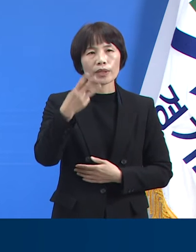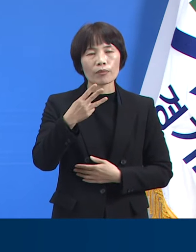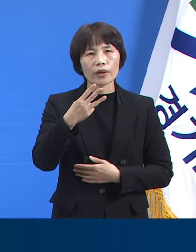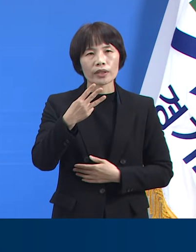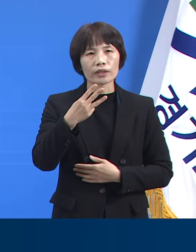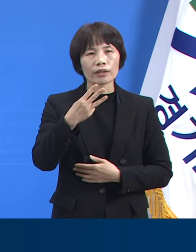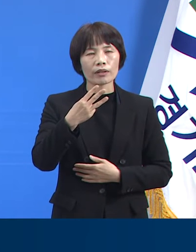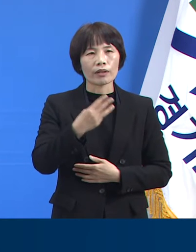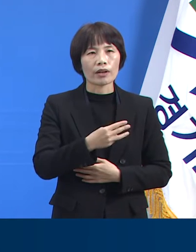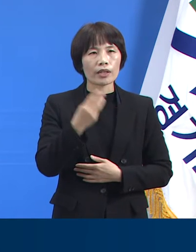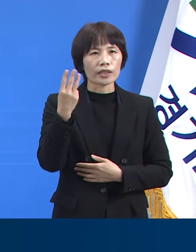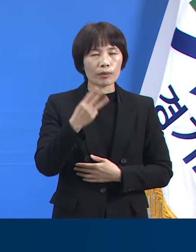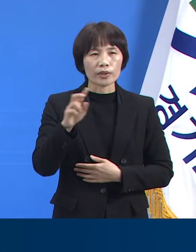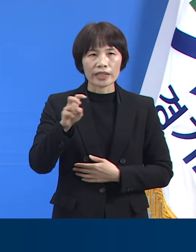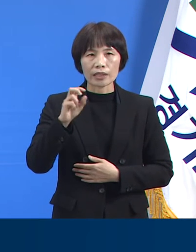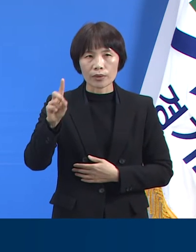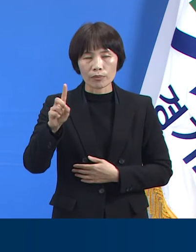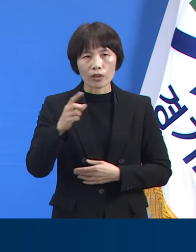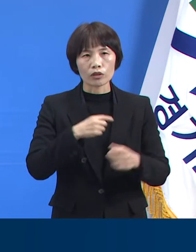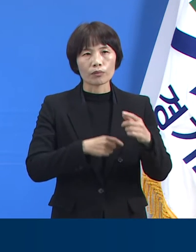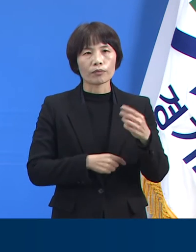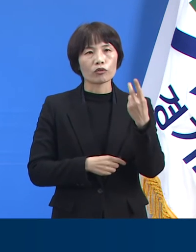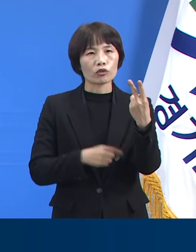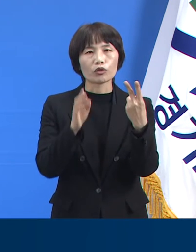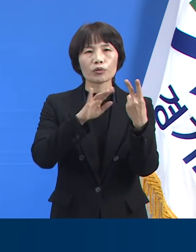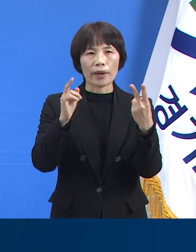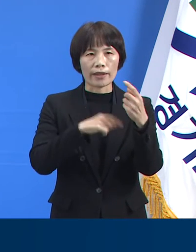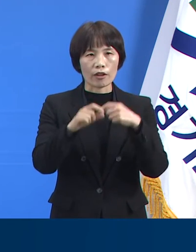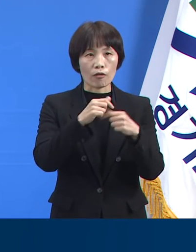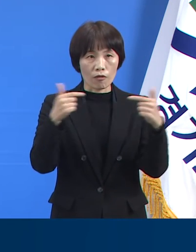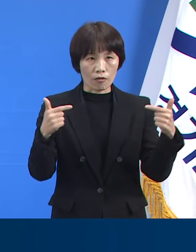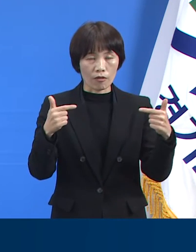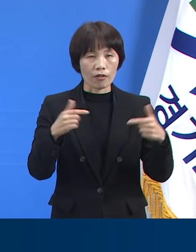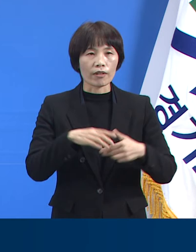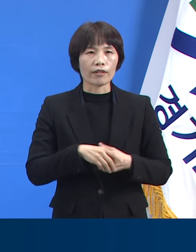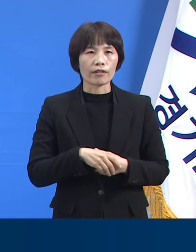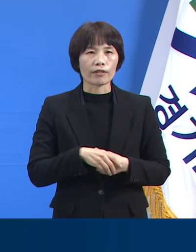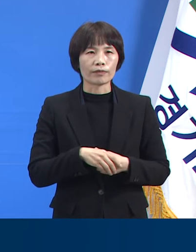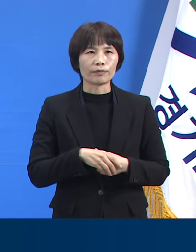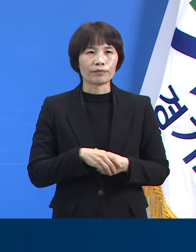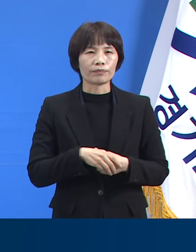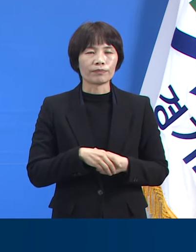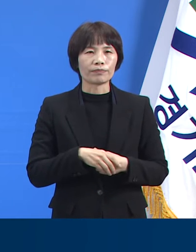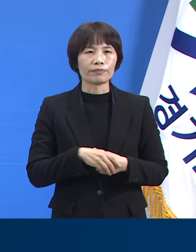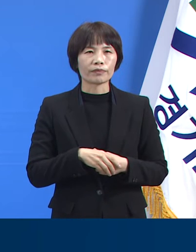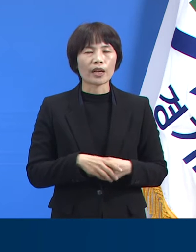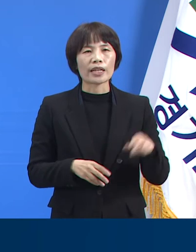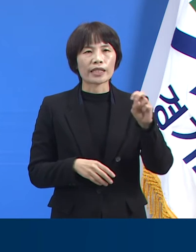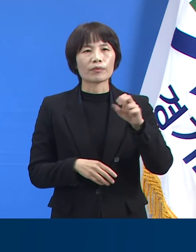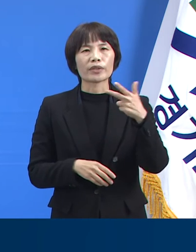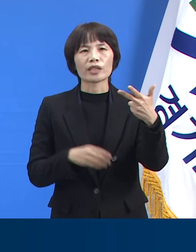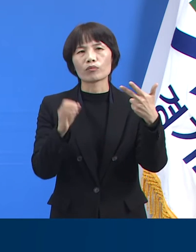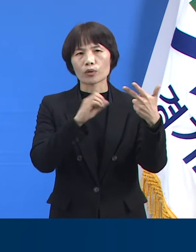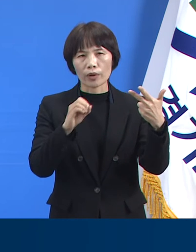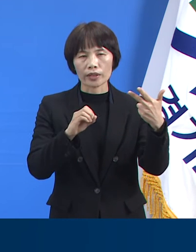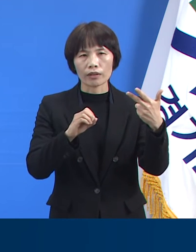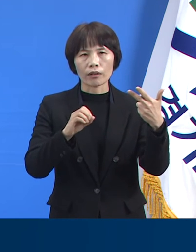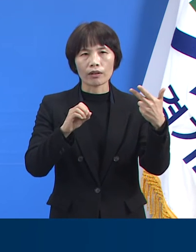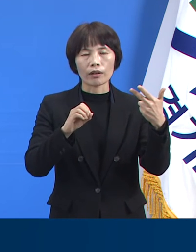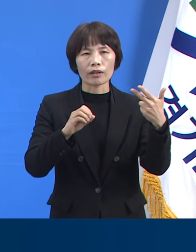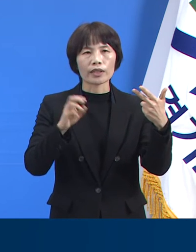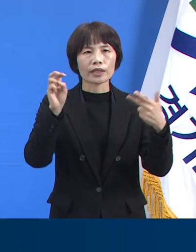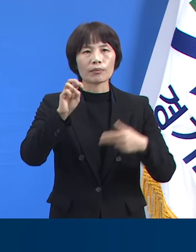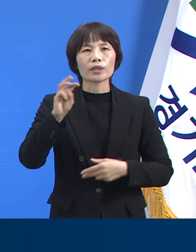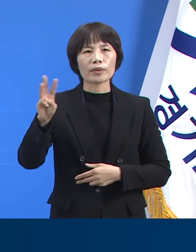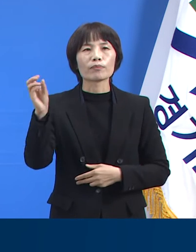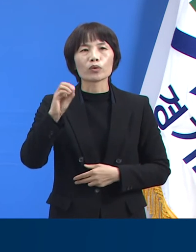1,343명에서 3,021명으로 2배 이상 증가했으며, 전체 확진자에서 차지하는 비중 또한 27%에서